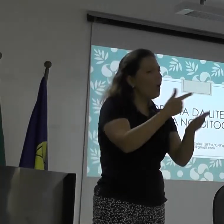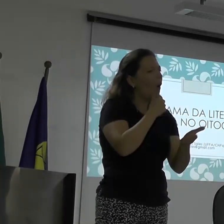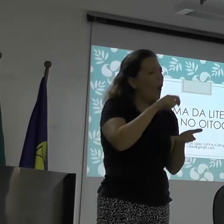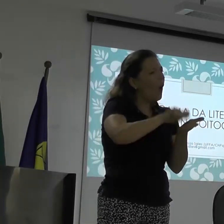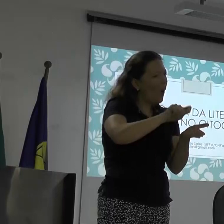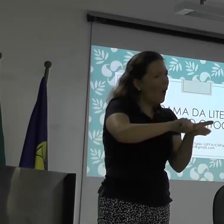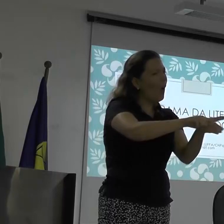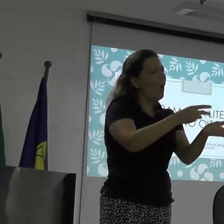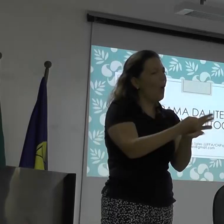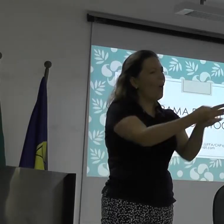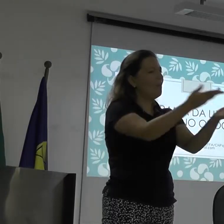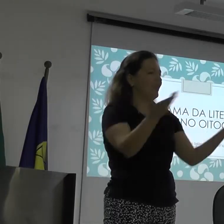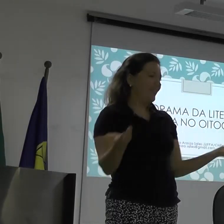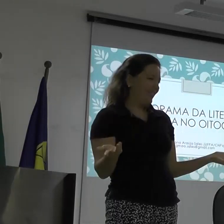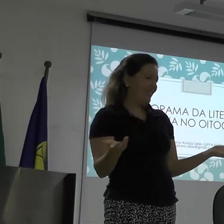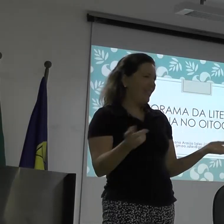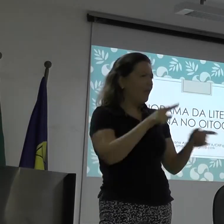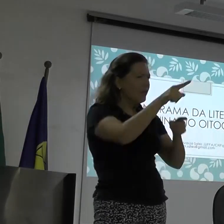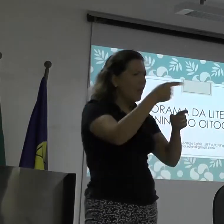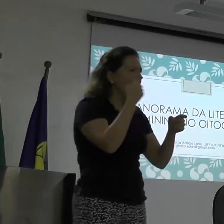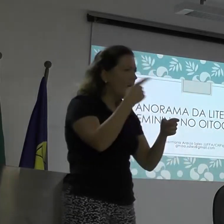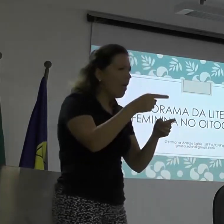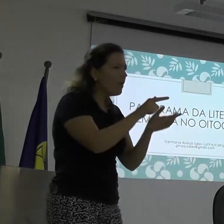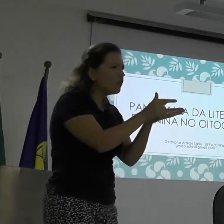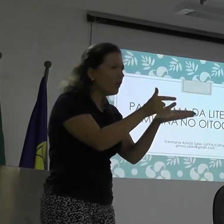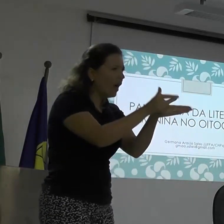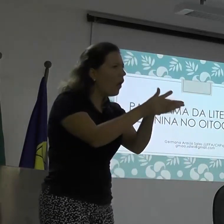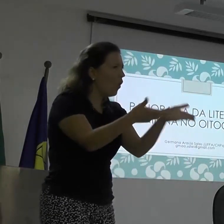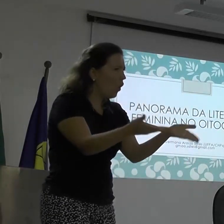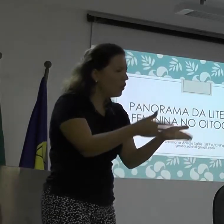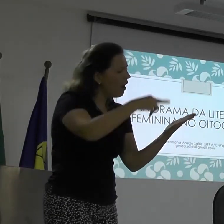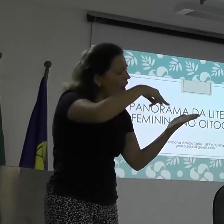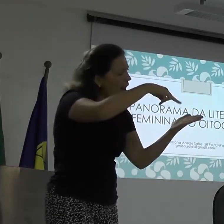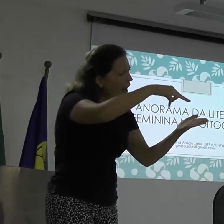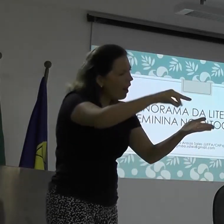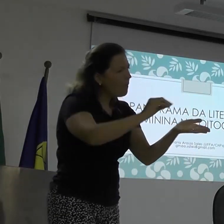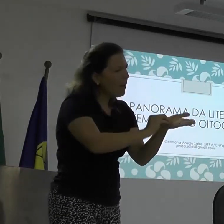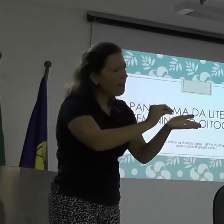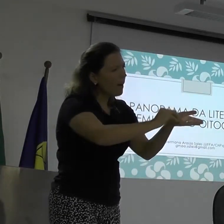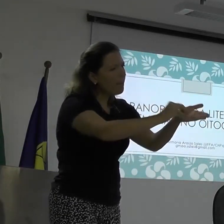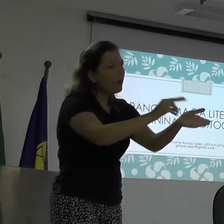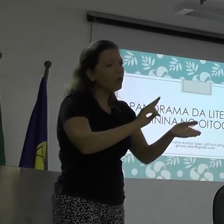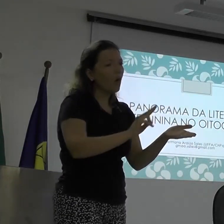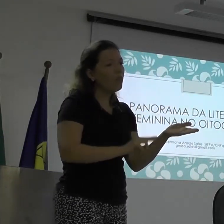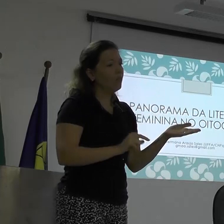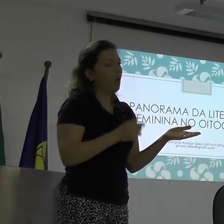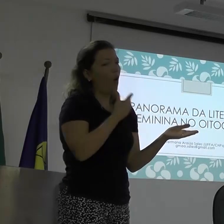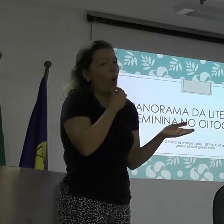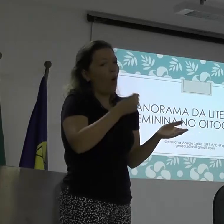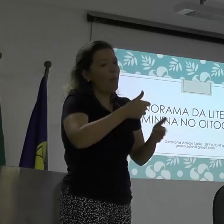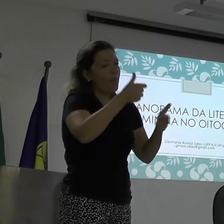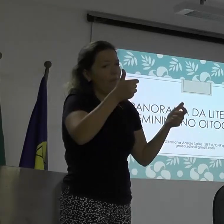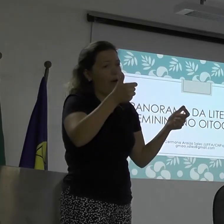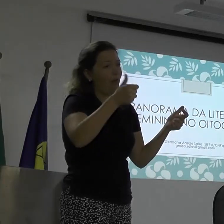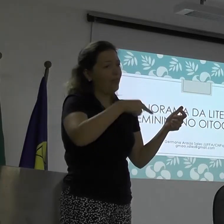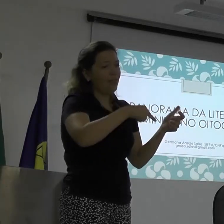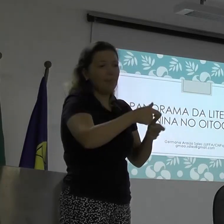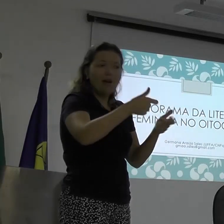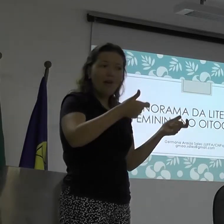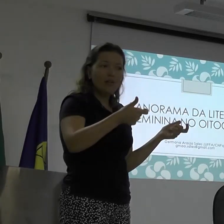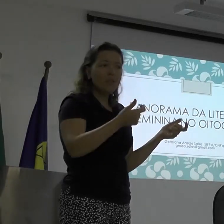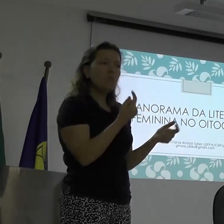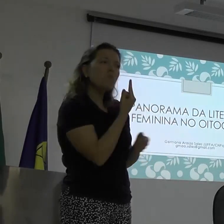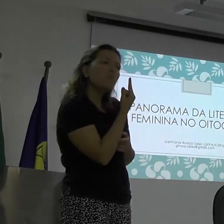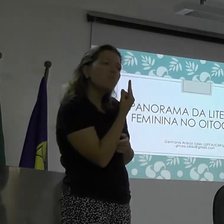pegar os cadernos de cultura, que tem Ilustríssima, Ilustrada, aliás, é uma